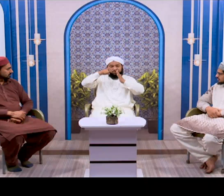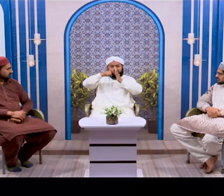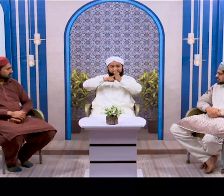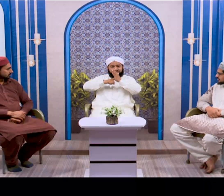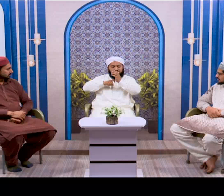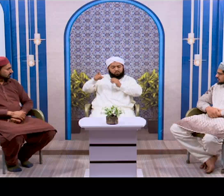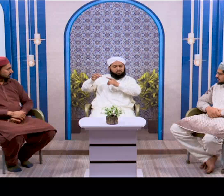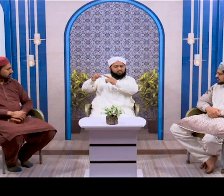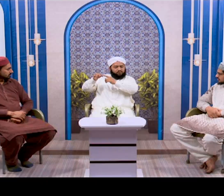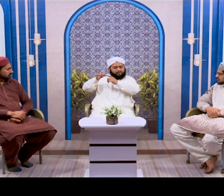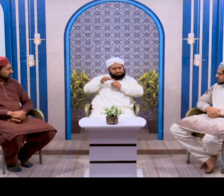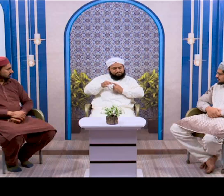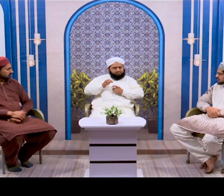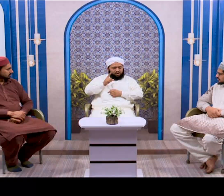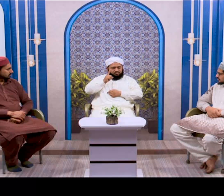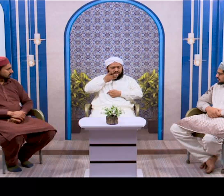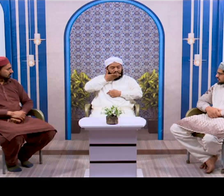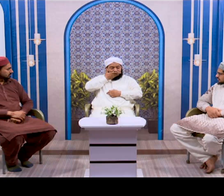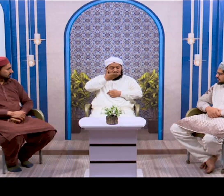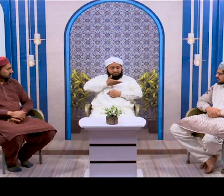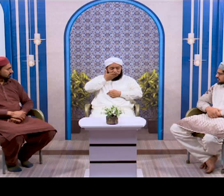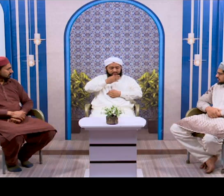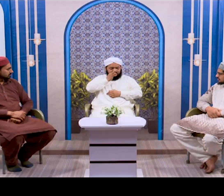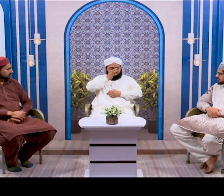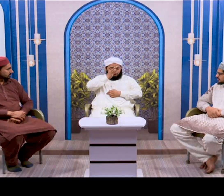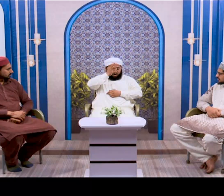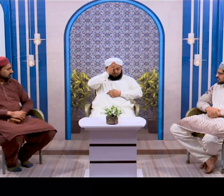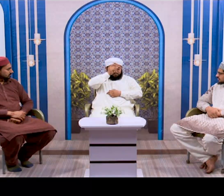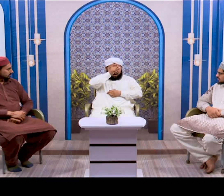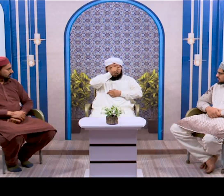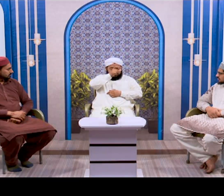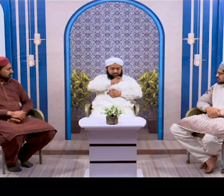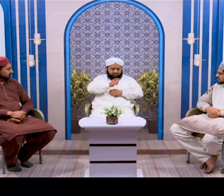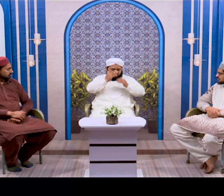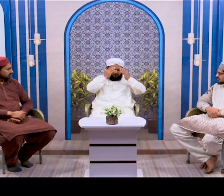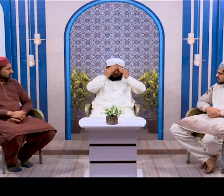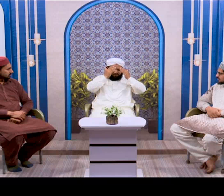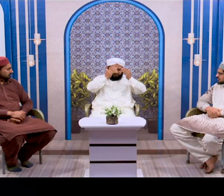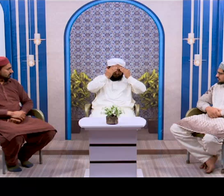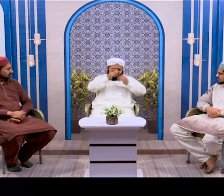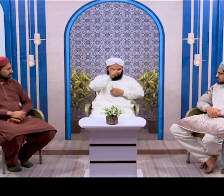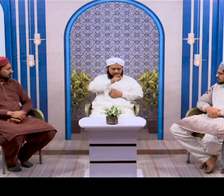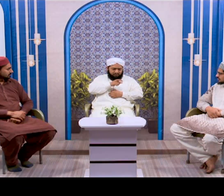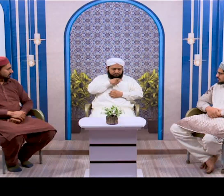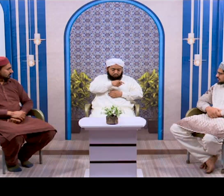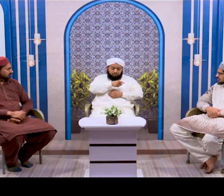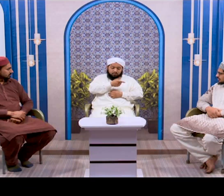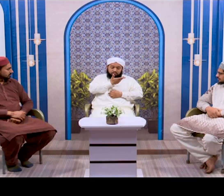کہا، اللہ پاک فرماتا ہے، اے محمد صلی اللہ علیہ وآلہ وصحبہ وسلم، کیا تم اس بات پر راضی